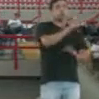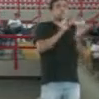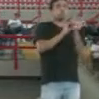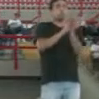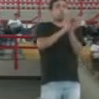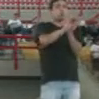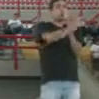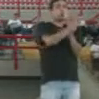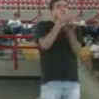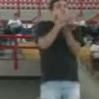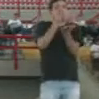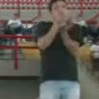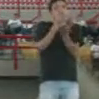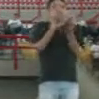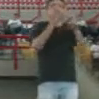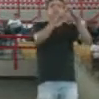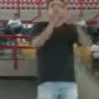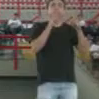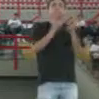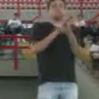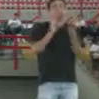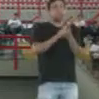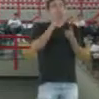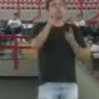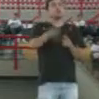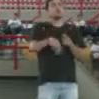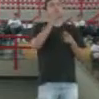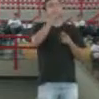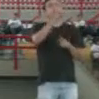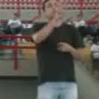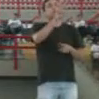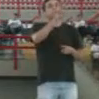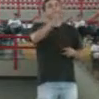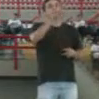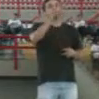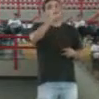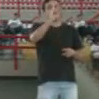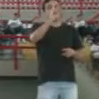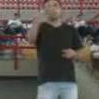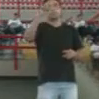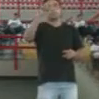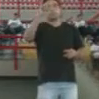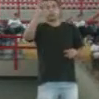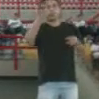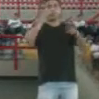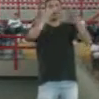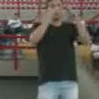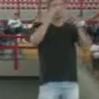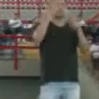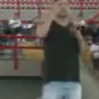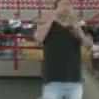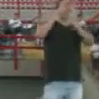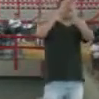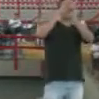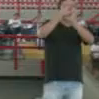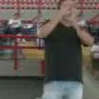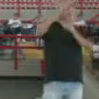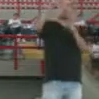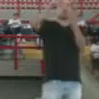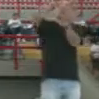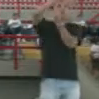Google constantemente. É o uso da Wikipédia. Você quer um conceito, vai buscar lá na Wikipédia. Mistura